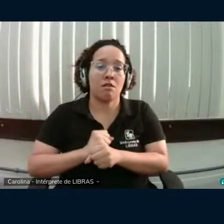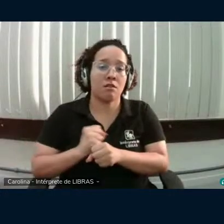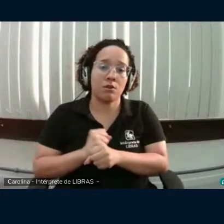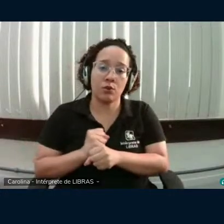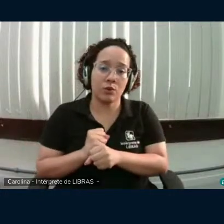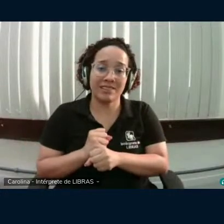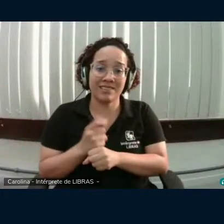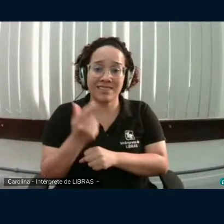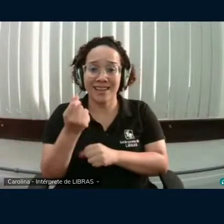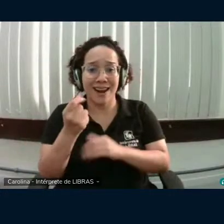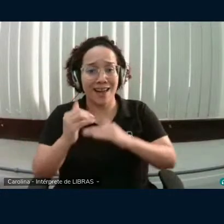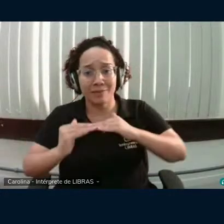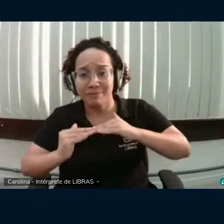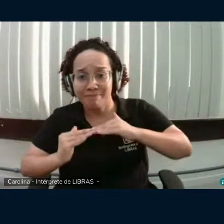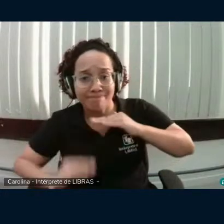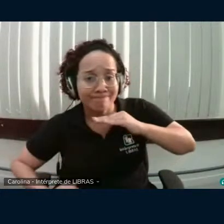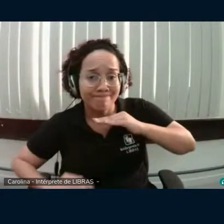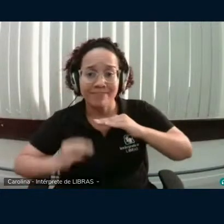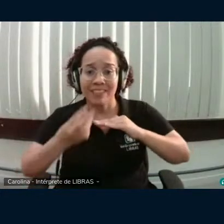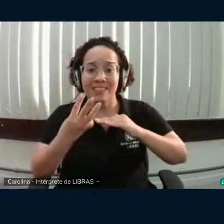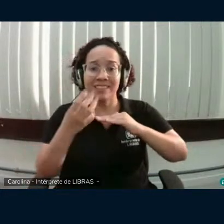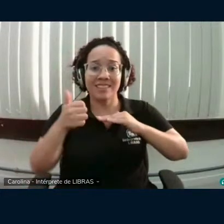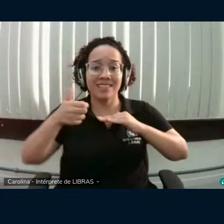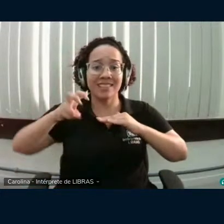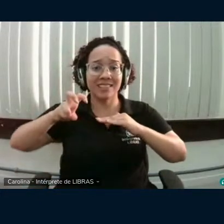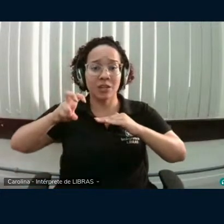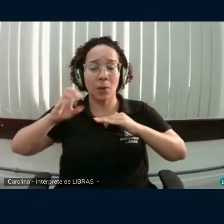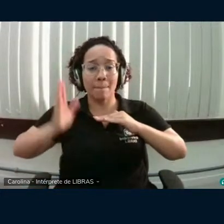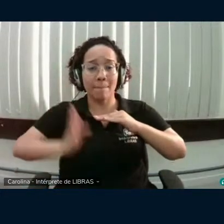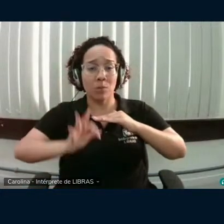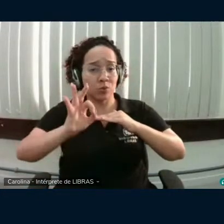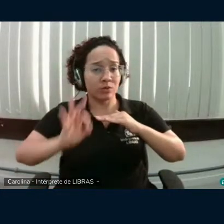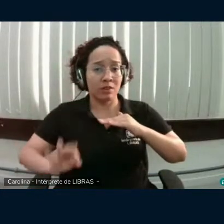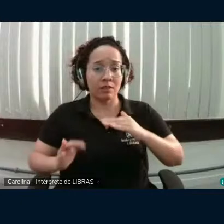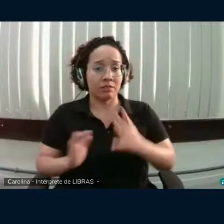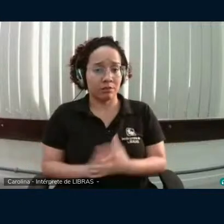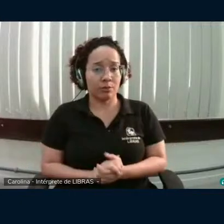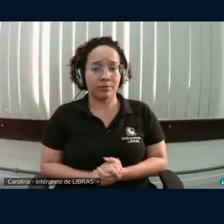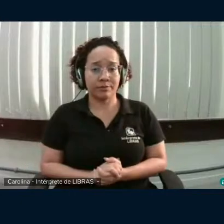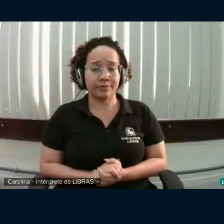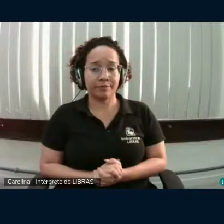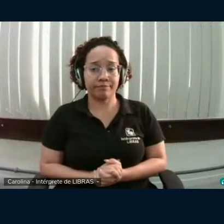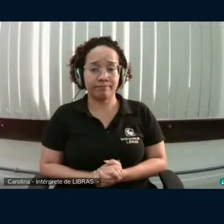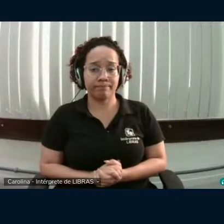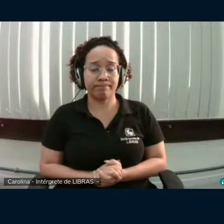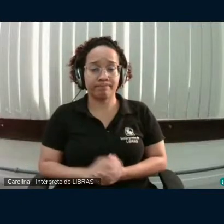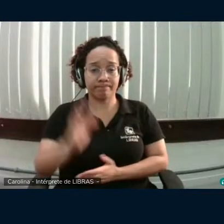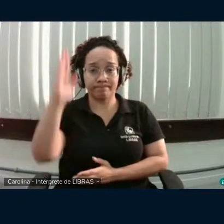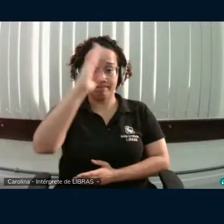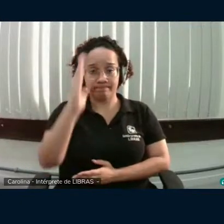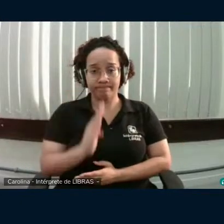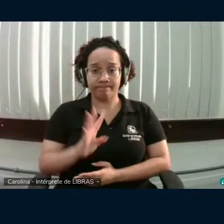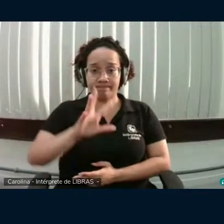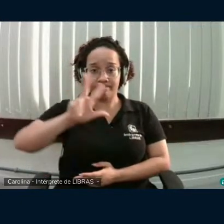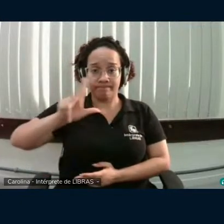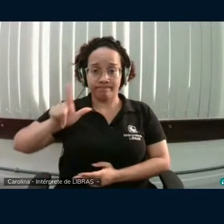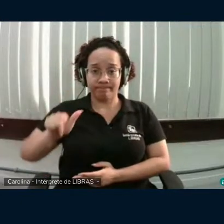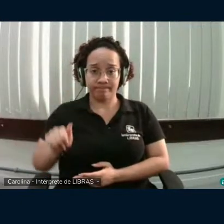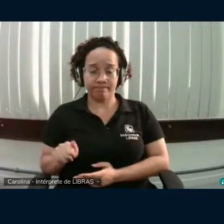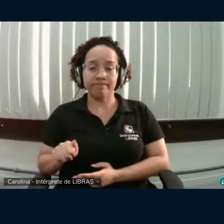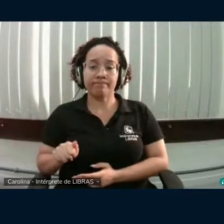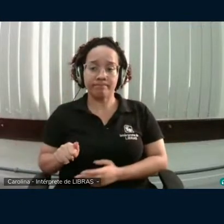Então, eu responderia, André, que o Prof. EPT, ele contribui na medida em que ele